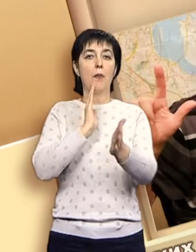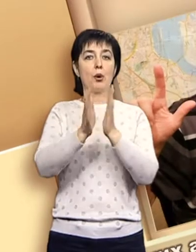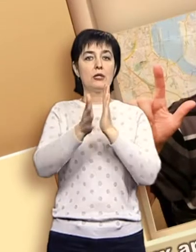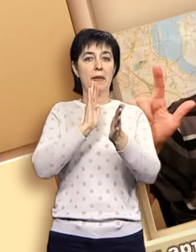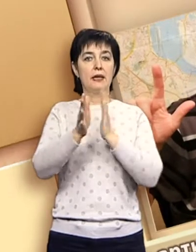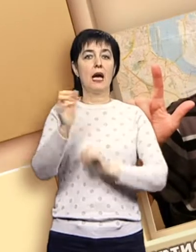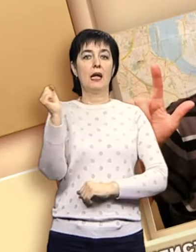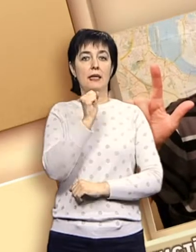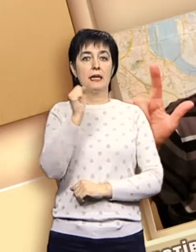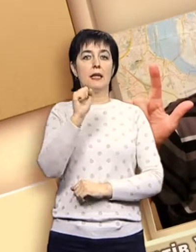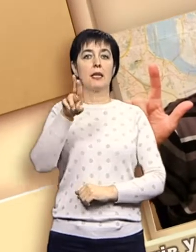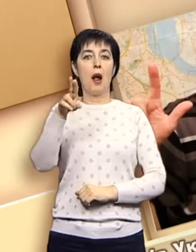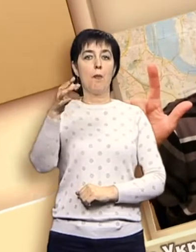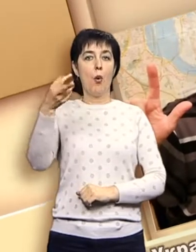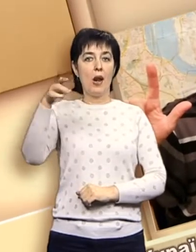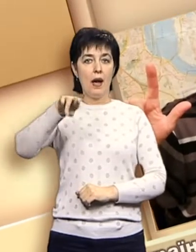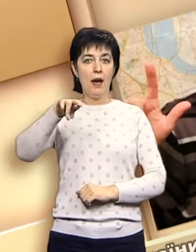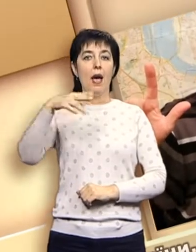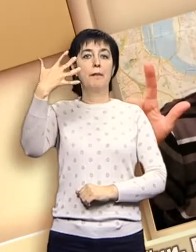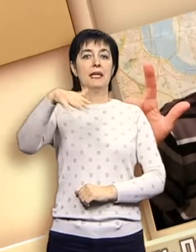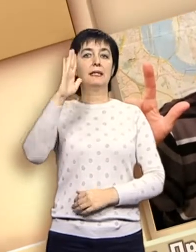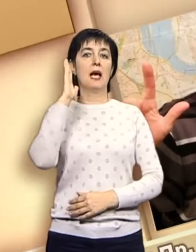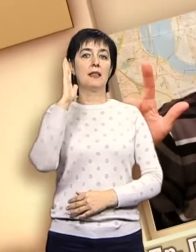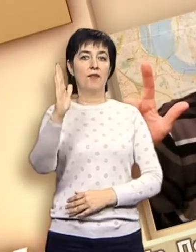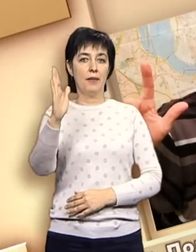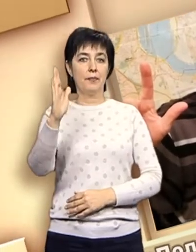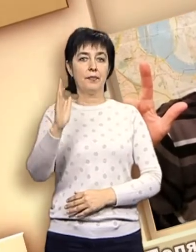Проспект Поля, 50В. Вхід вільний.